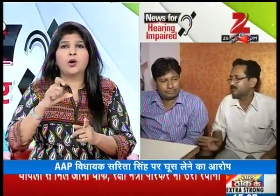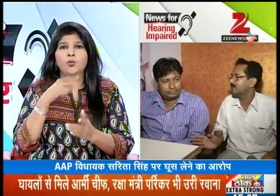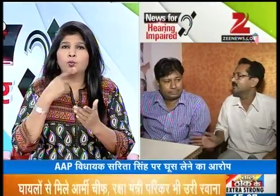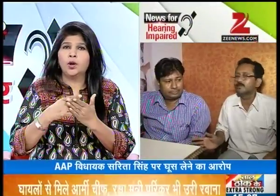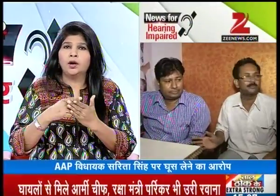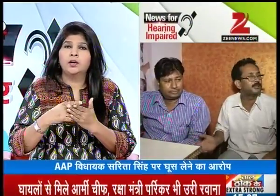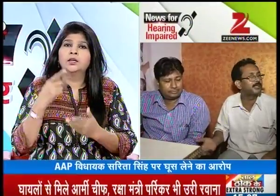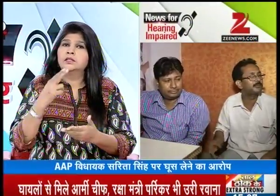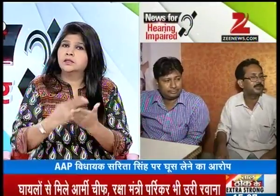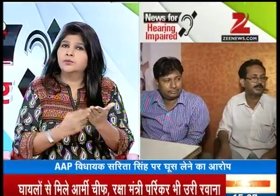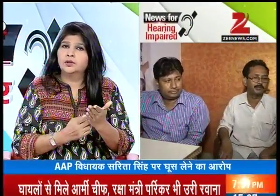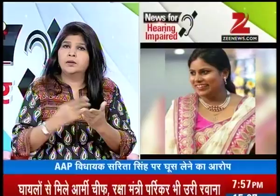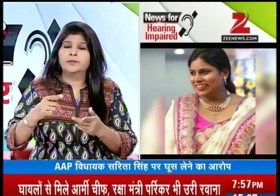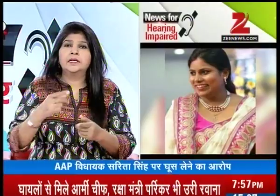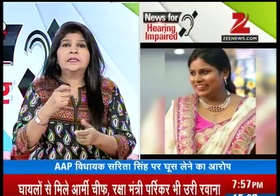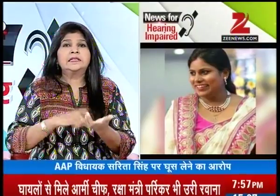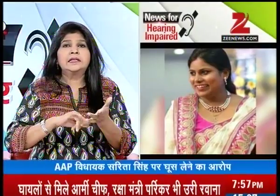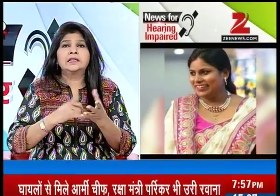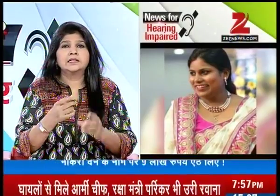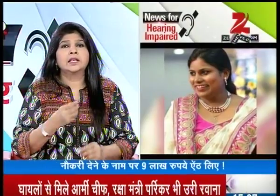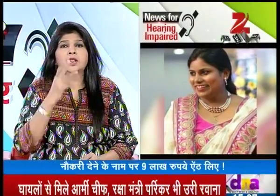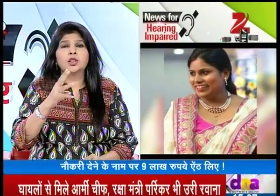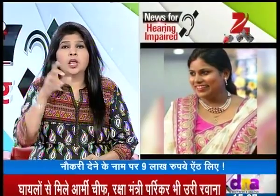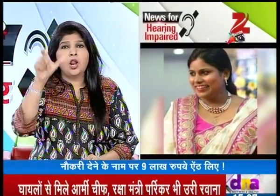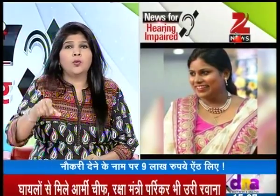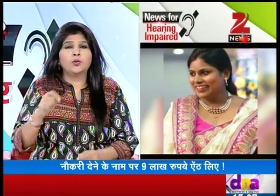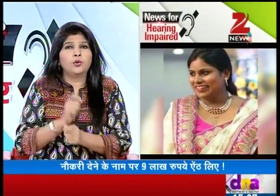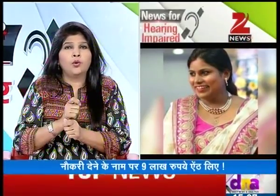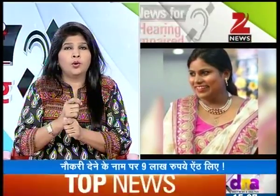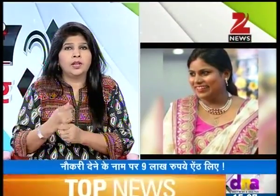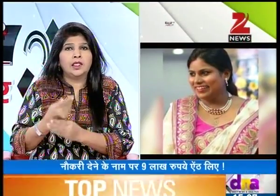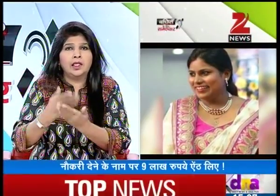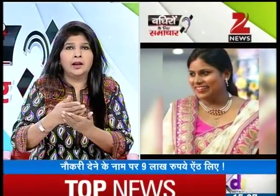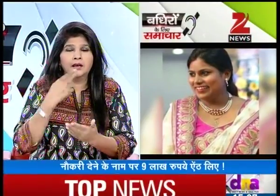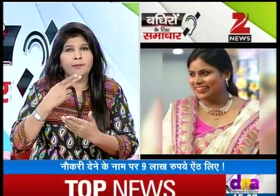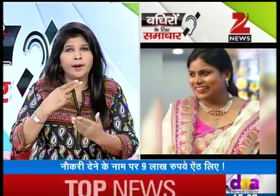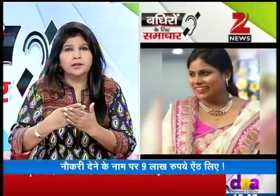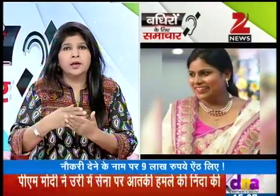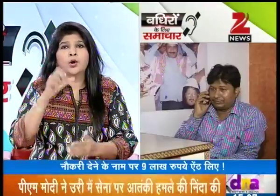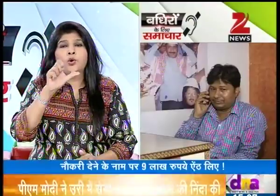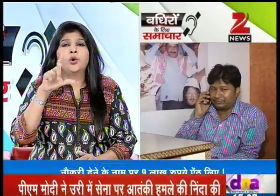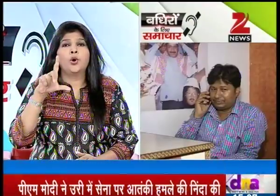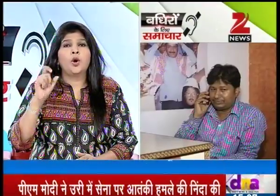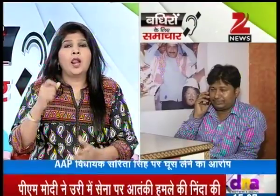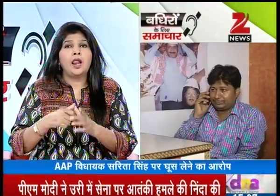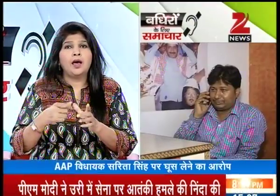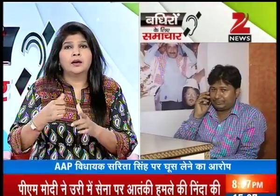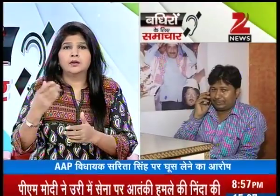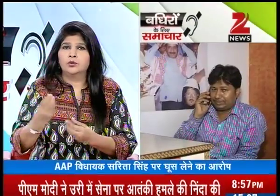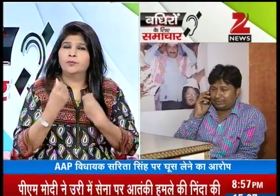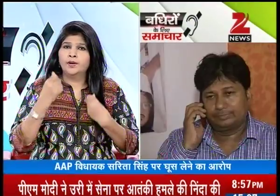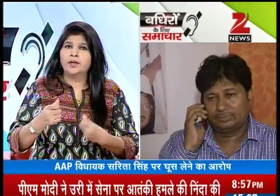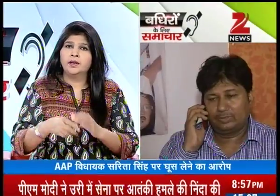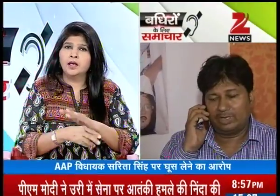कराई है। आरोपों के मुताबिक सरिता सिंह ने 3 लोगों से नौकरी लगवाने के नाम पर 9 लाख रुपयों